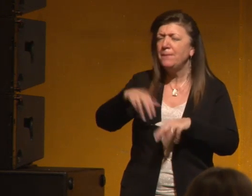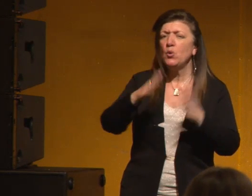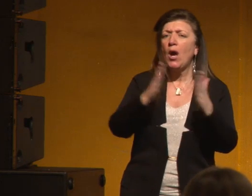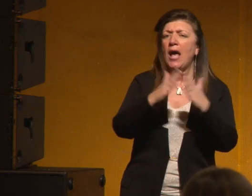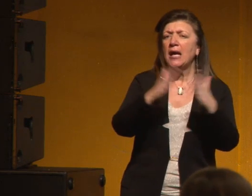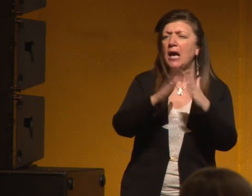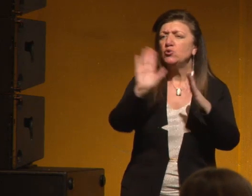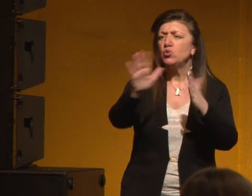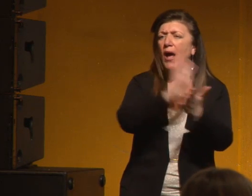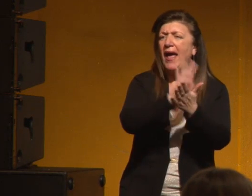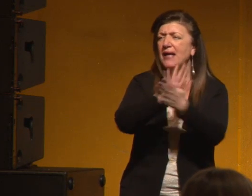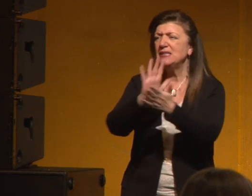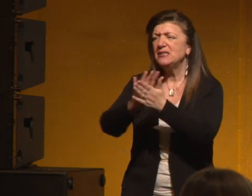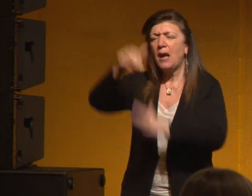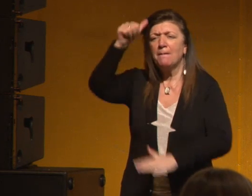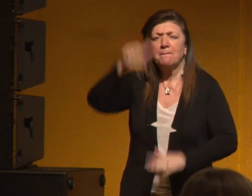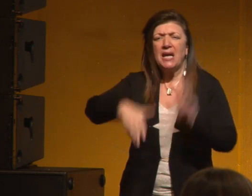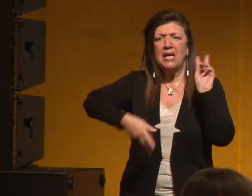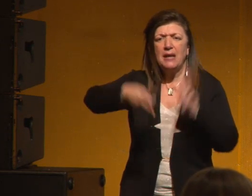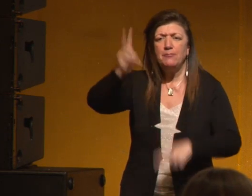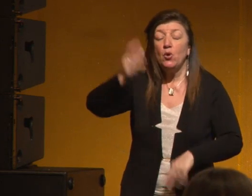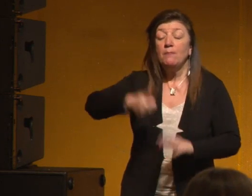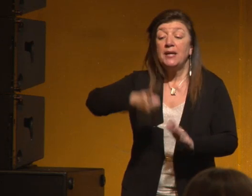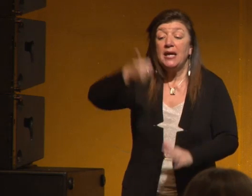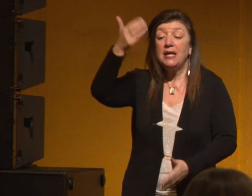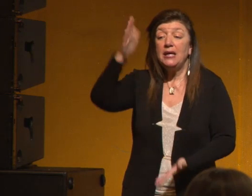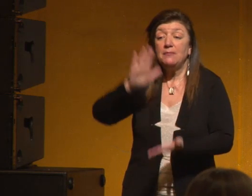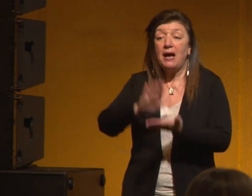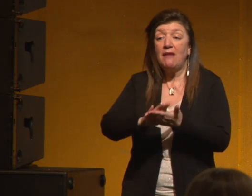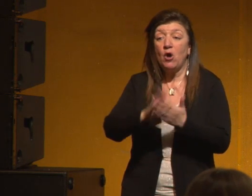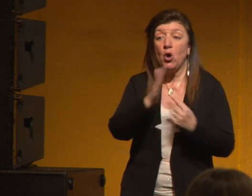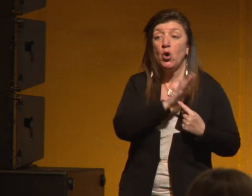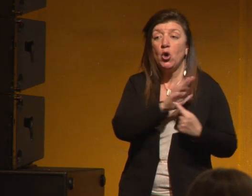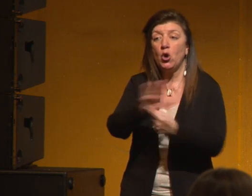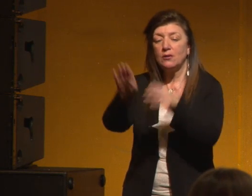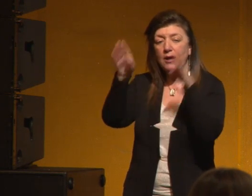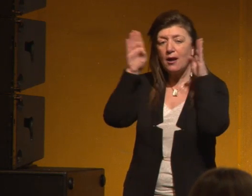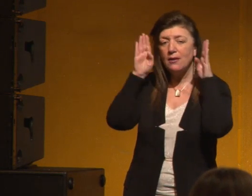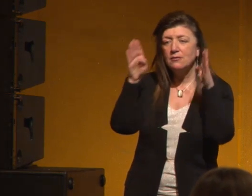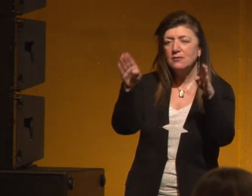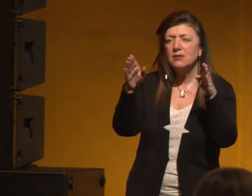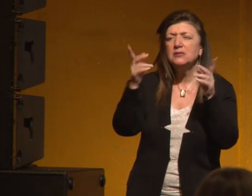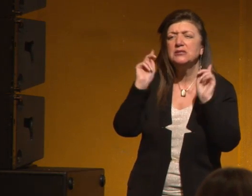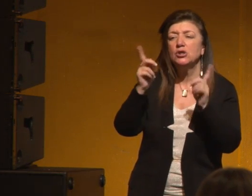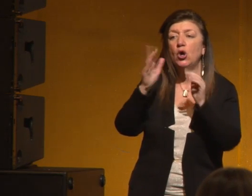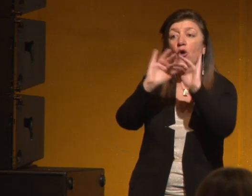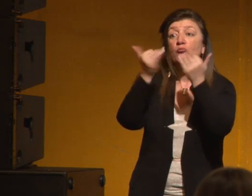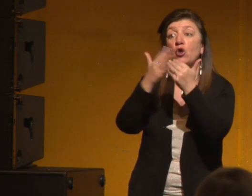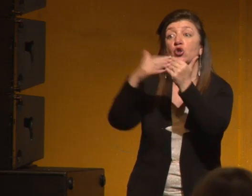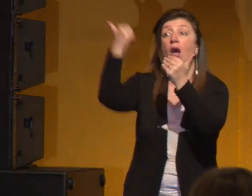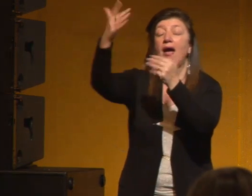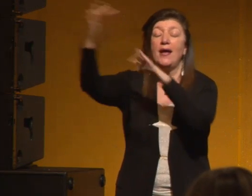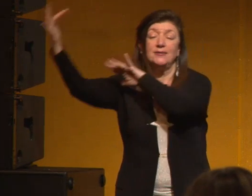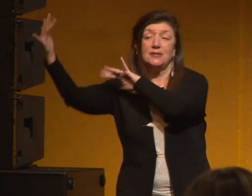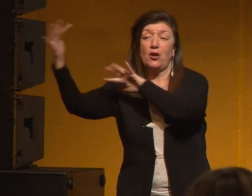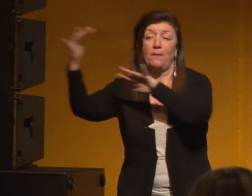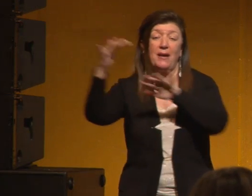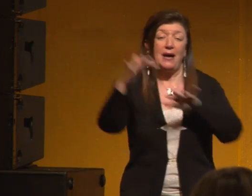compresi per la prima volta lo voglio sottolineare un ulteriore segno di attenzione riservata anche all'estero a questo appuntamento in